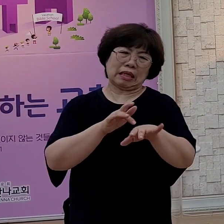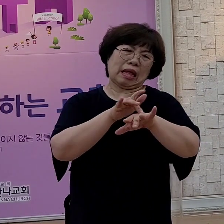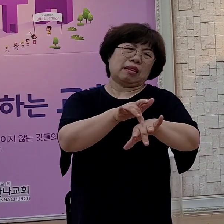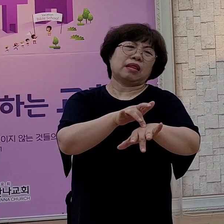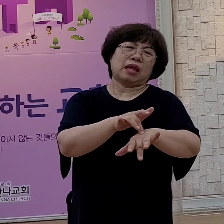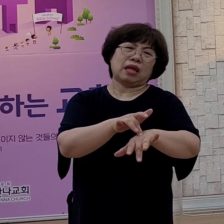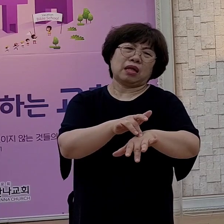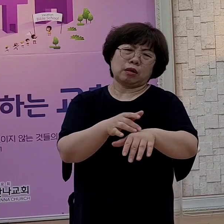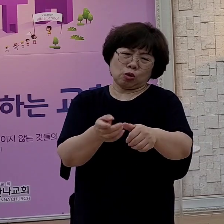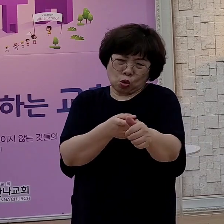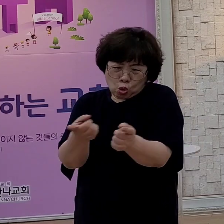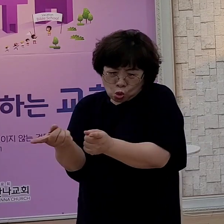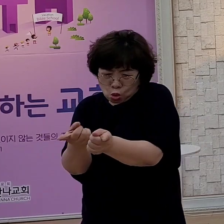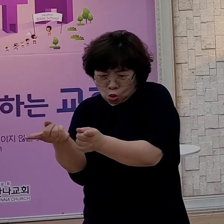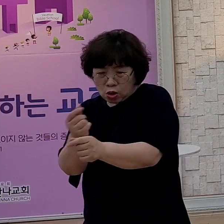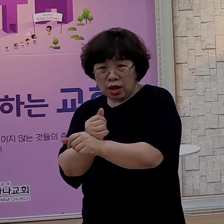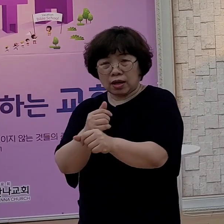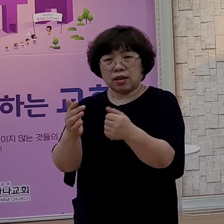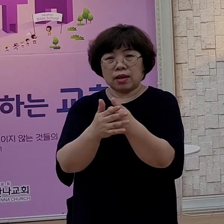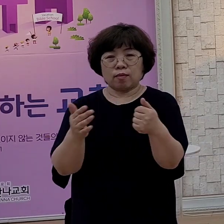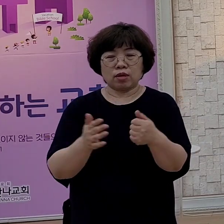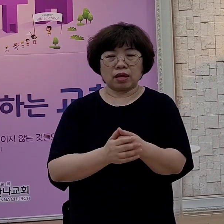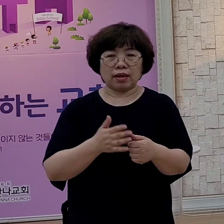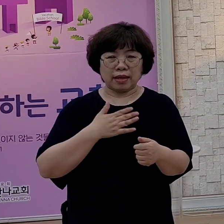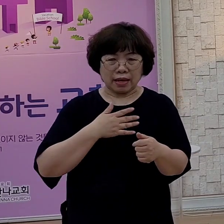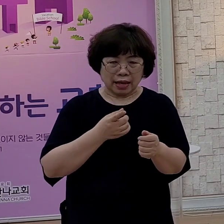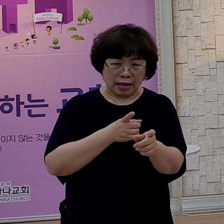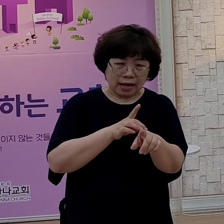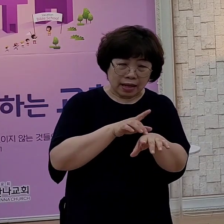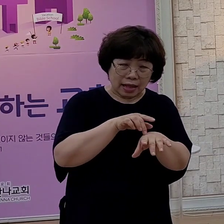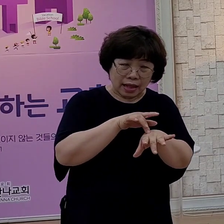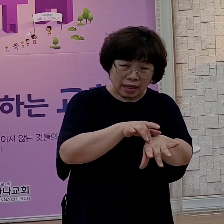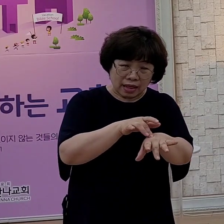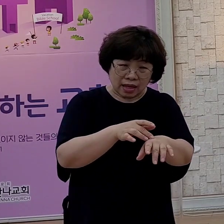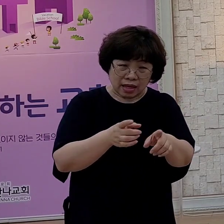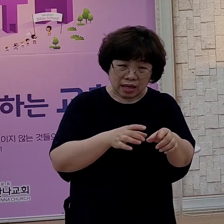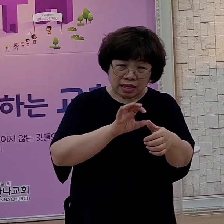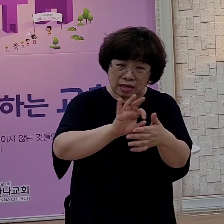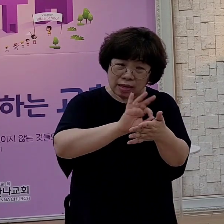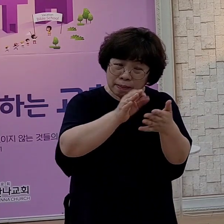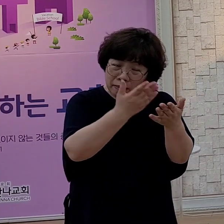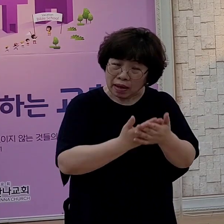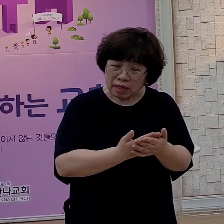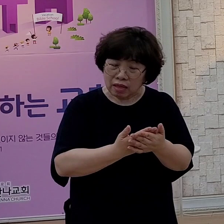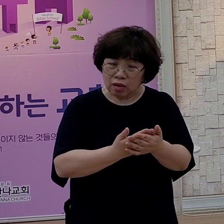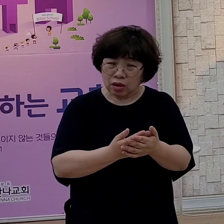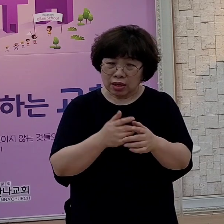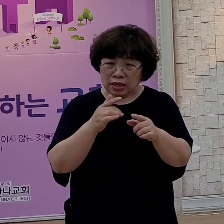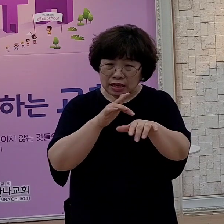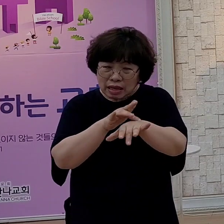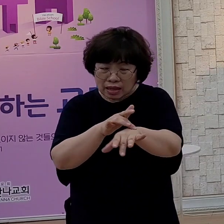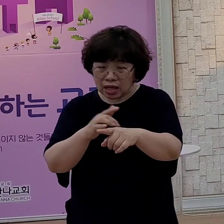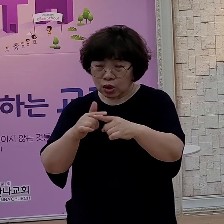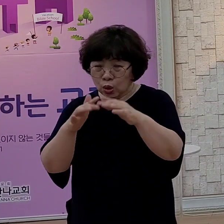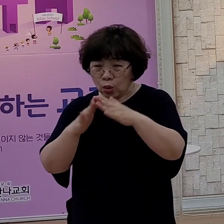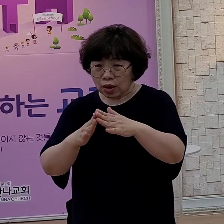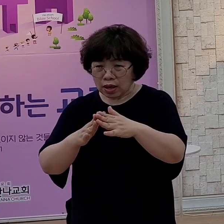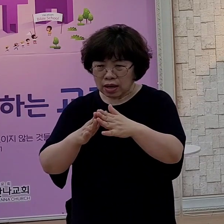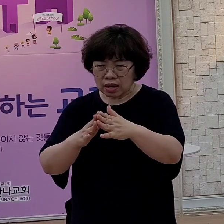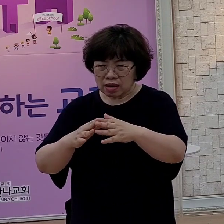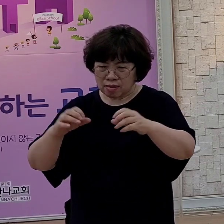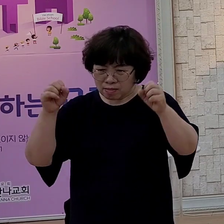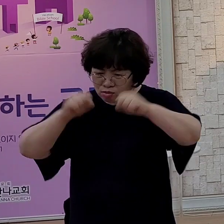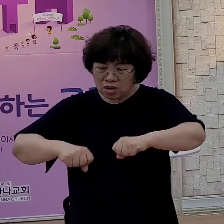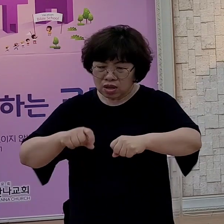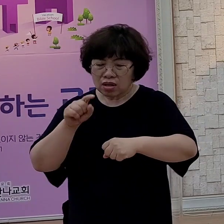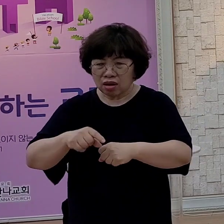사탄이에요. 사탄에게 지금 자기가 쓰임을 받고 있고 사탄이 교회를 회방하고 사탄이 교회를 무너뜨리고 있다는